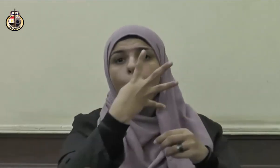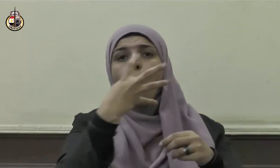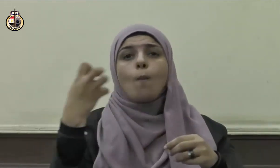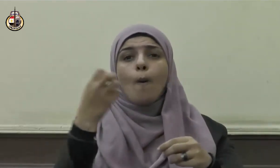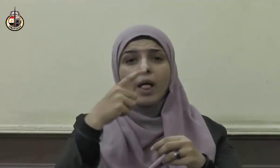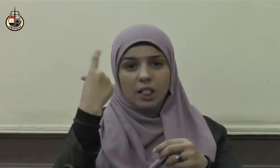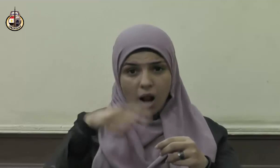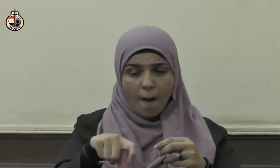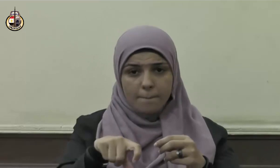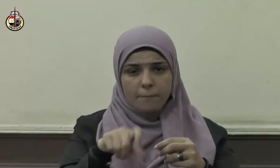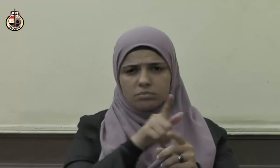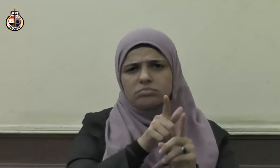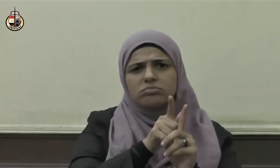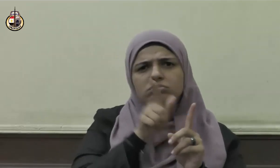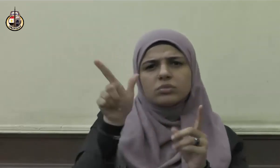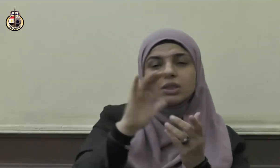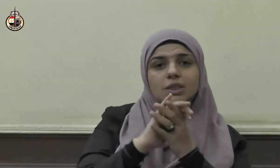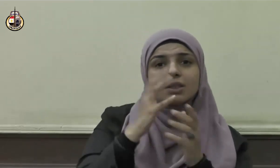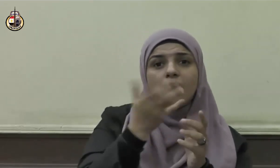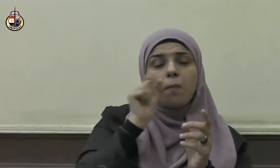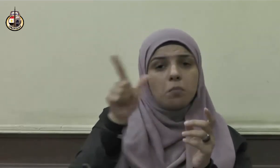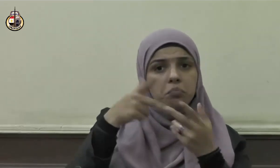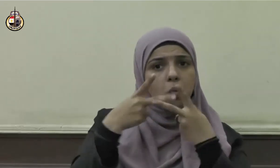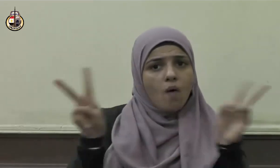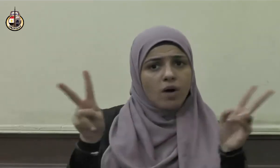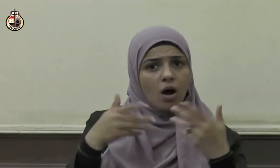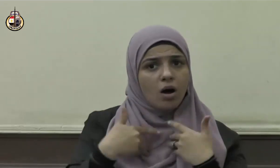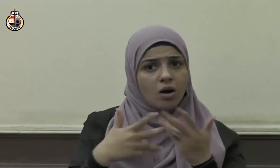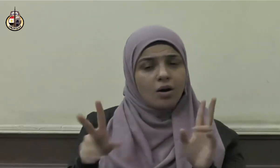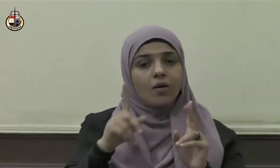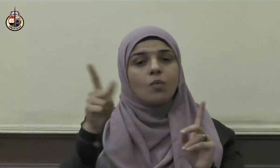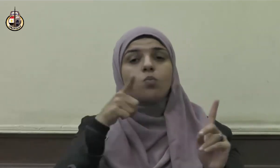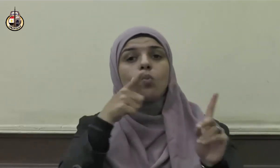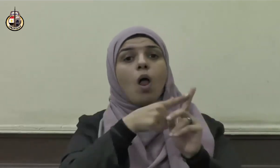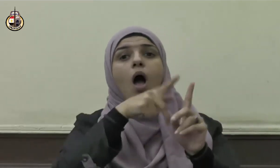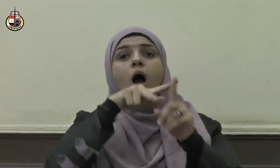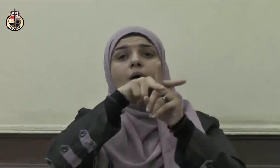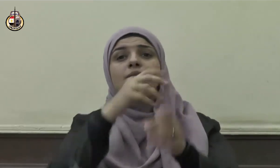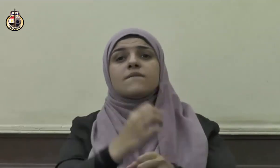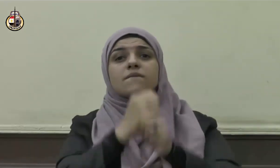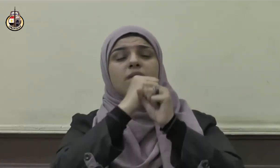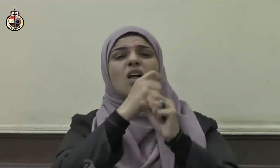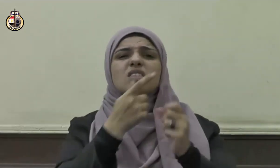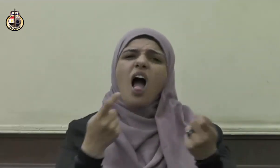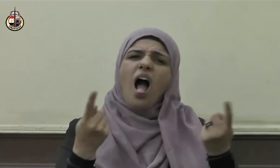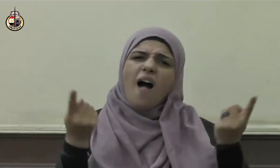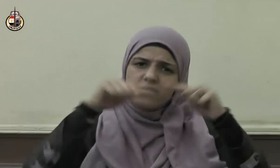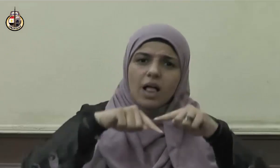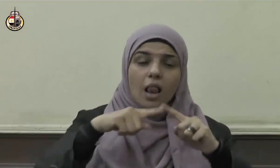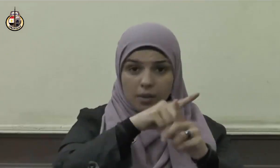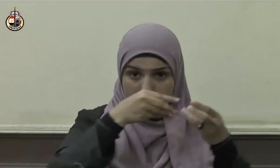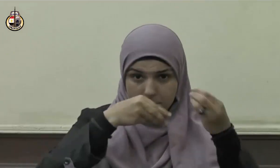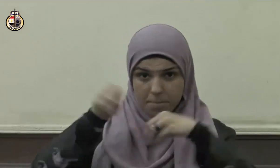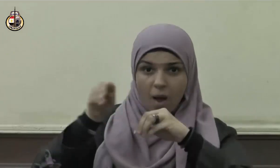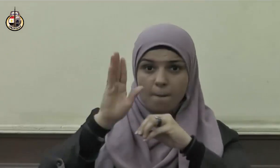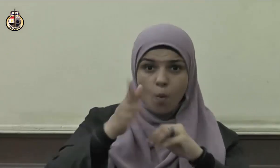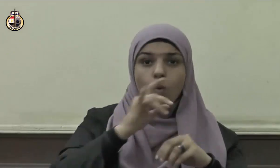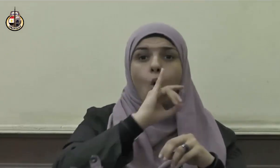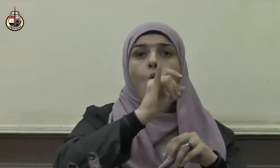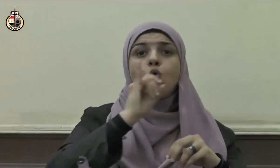ب400 درهم؟ قال ذاك إليك. قال فرسك خير من ذلك، أتبيعه